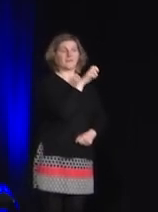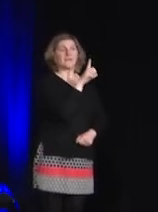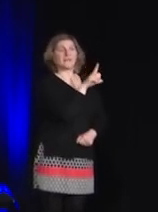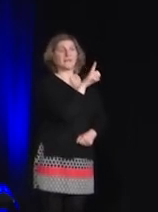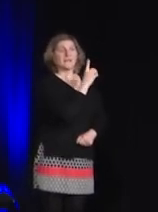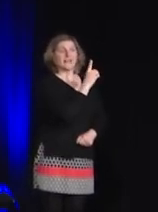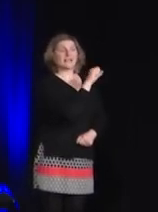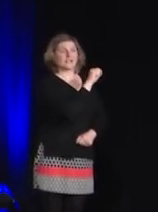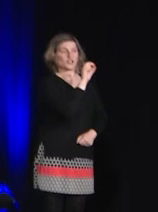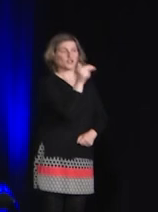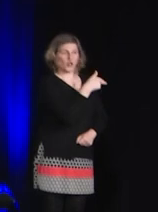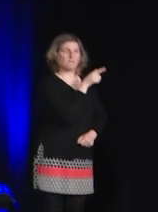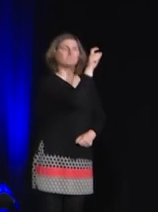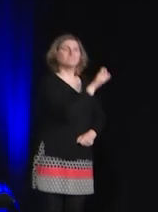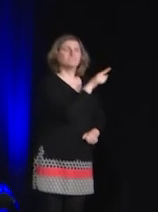Maggie Nelson, c'est une autrice